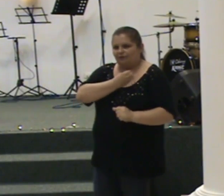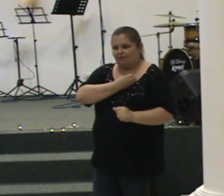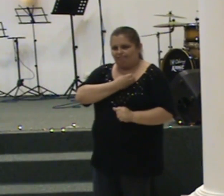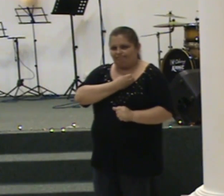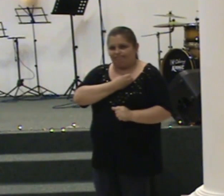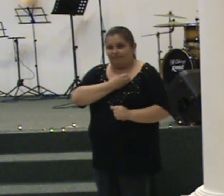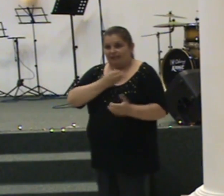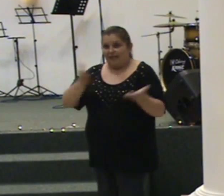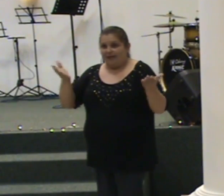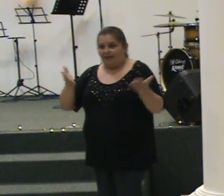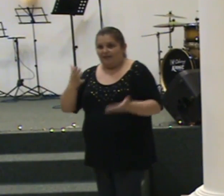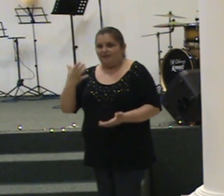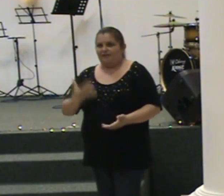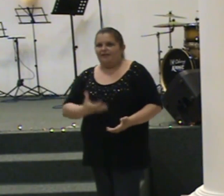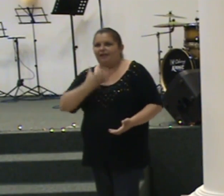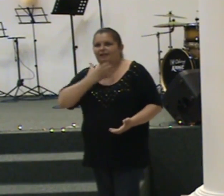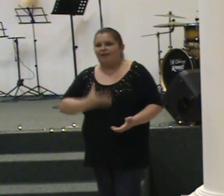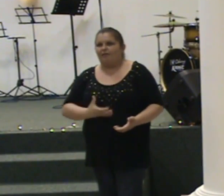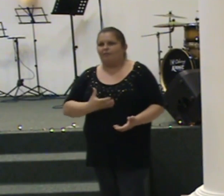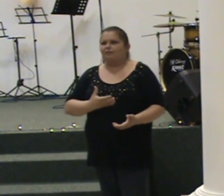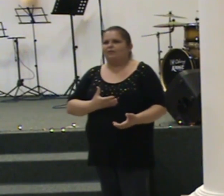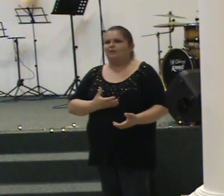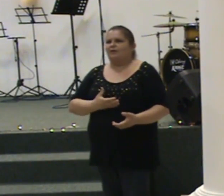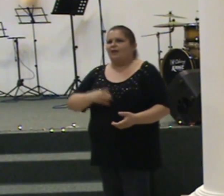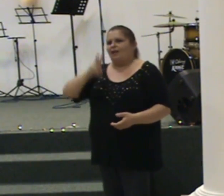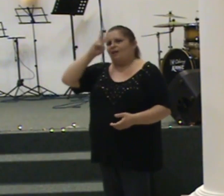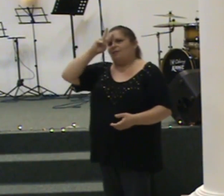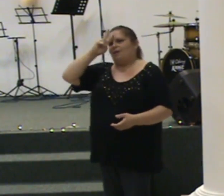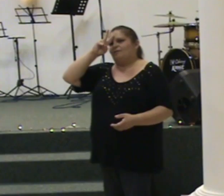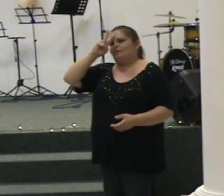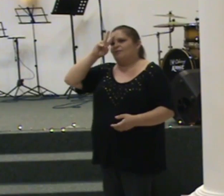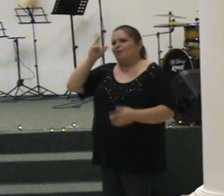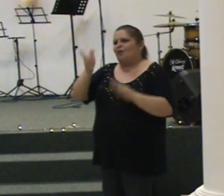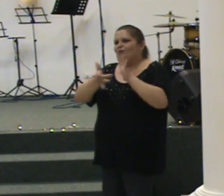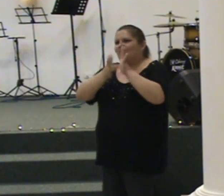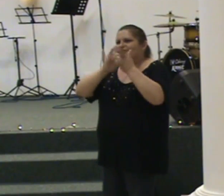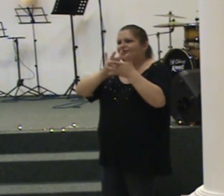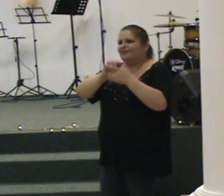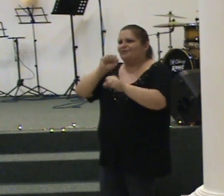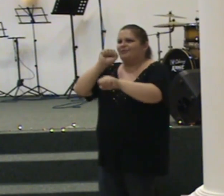a gente vai lembrar que quando Jesus bateu na nossa porta é para se fazer